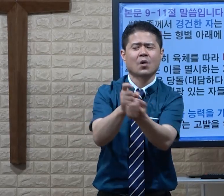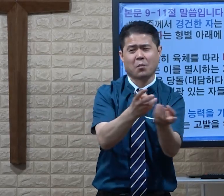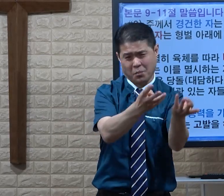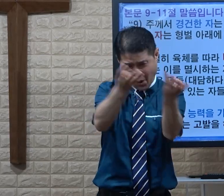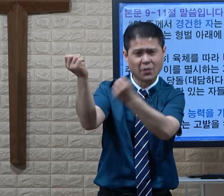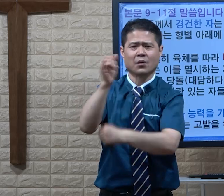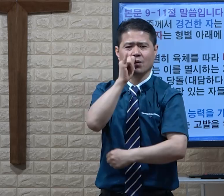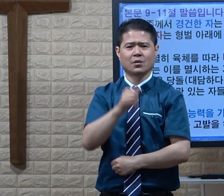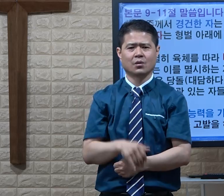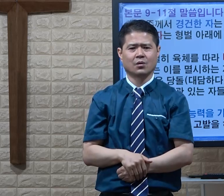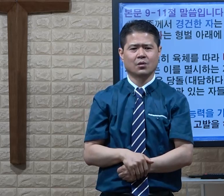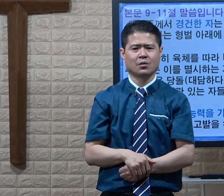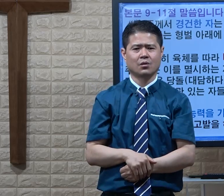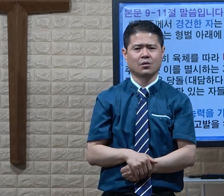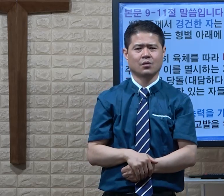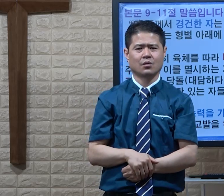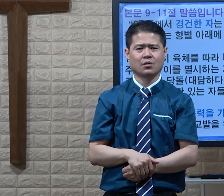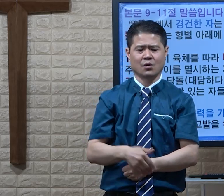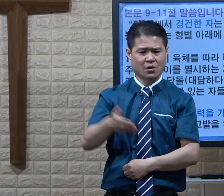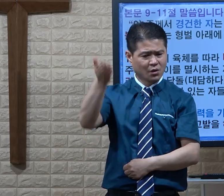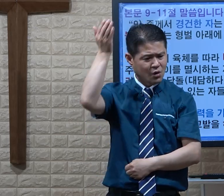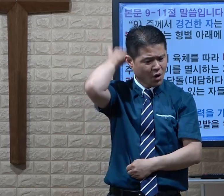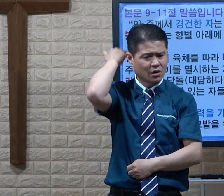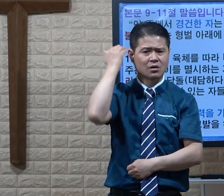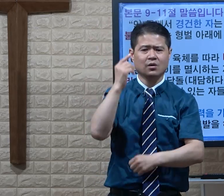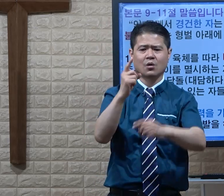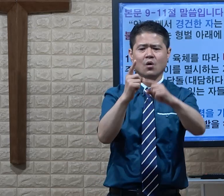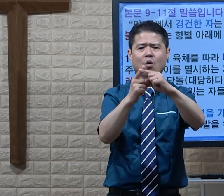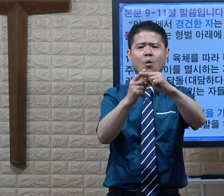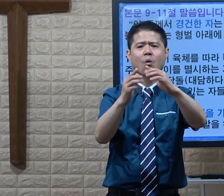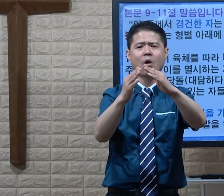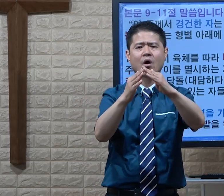주님께서 그러한 사례들이 많지만